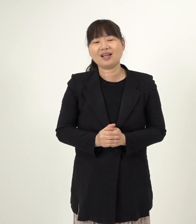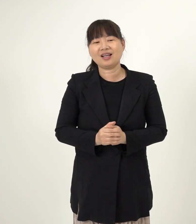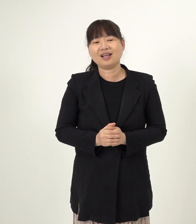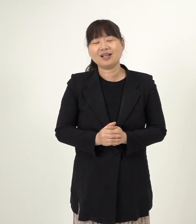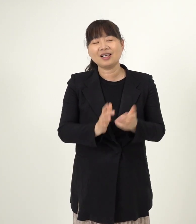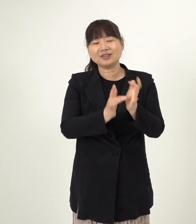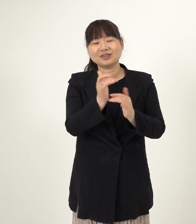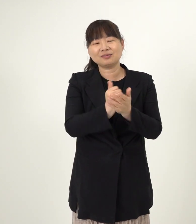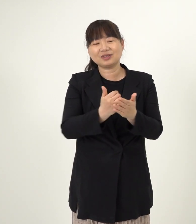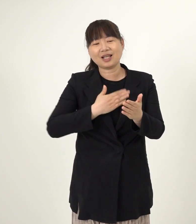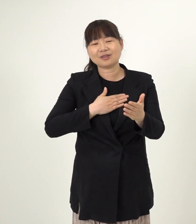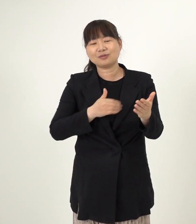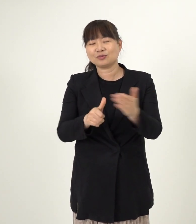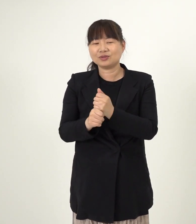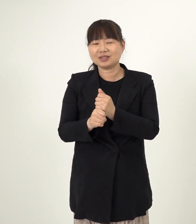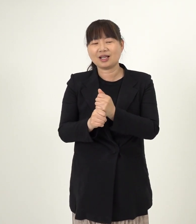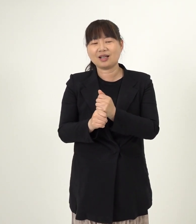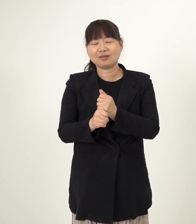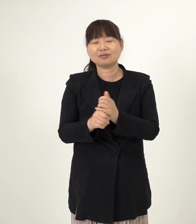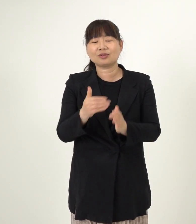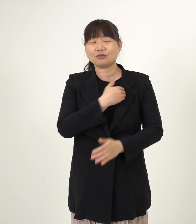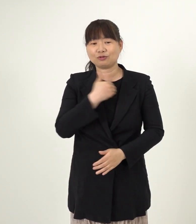우리를 붙들어야 됩니다.